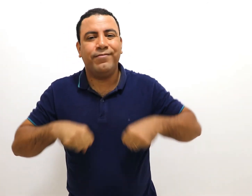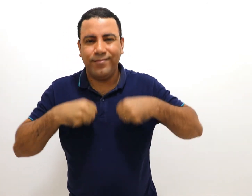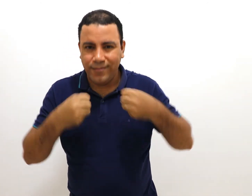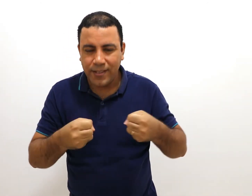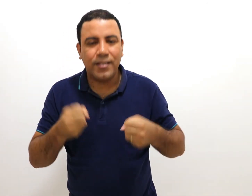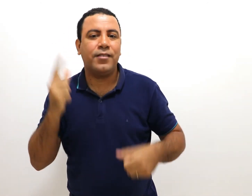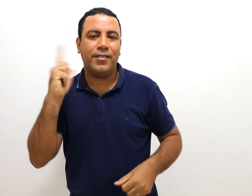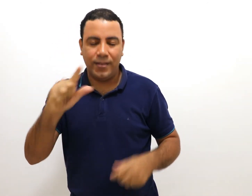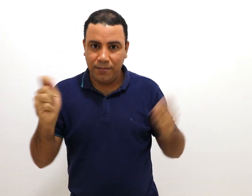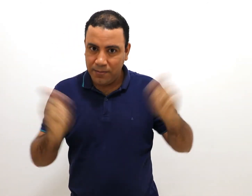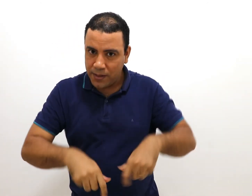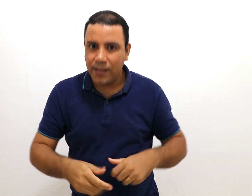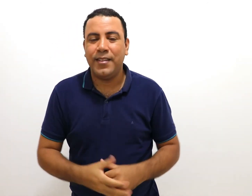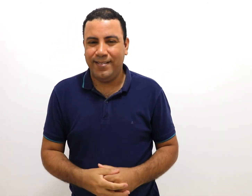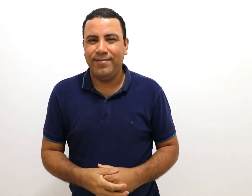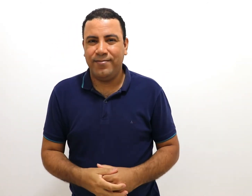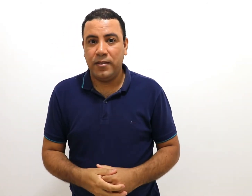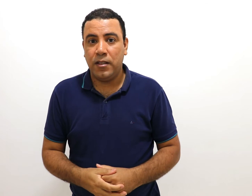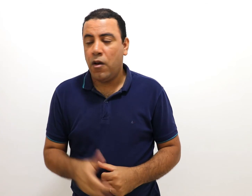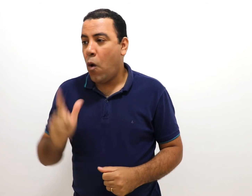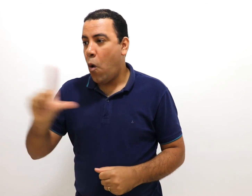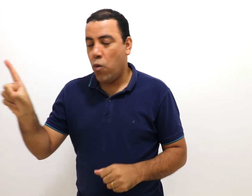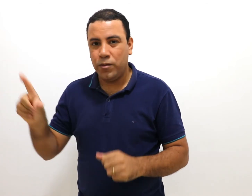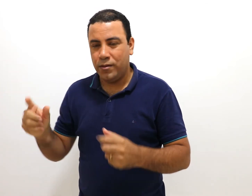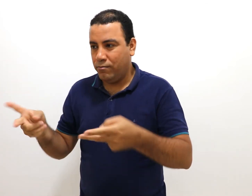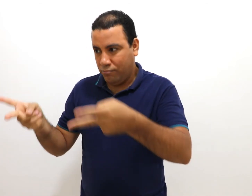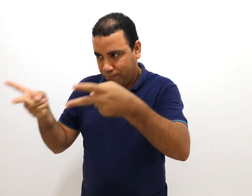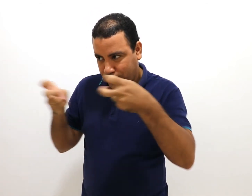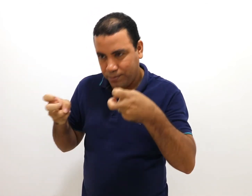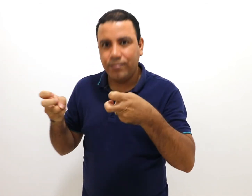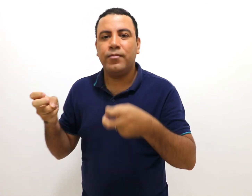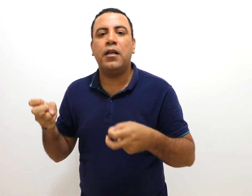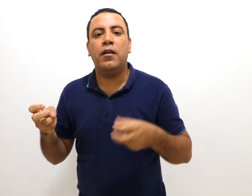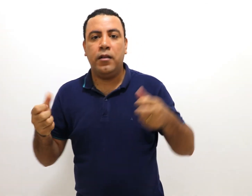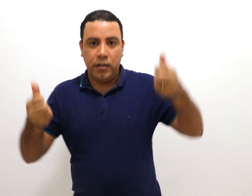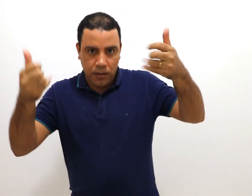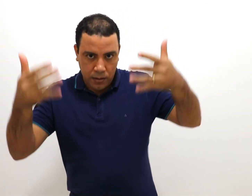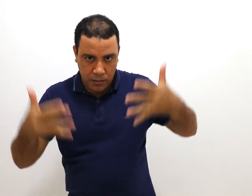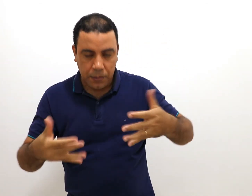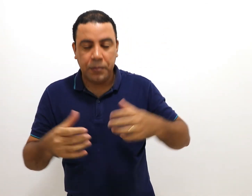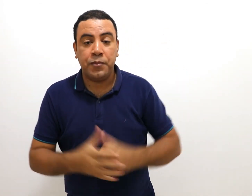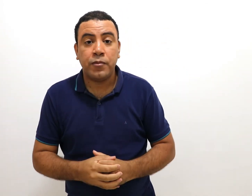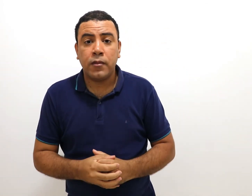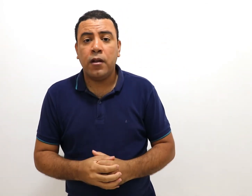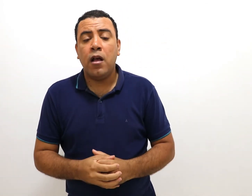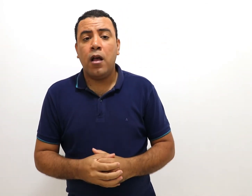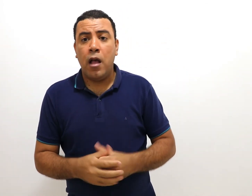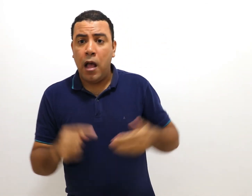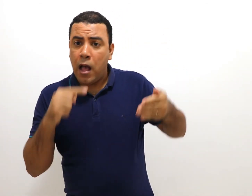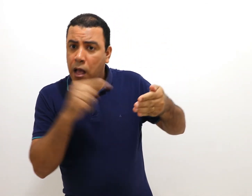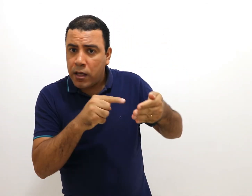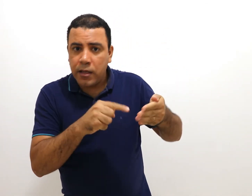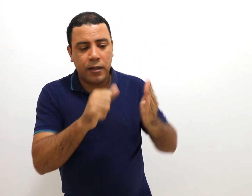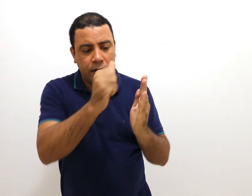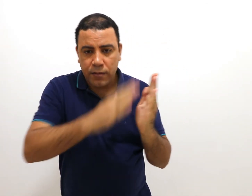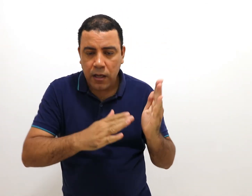Outra constatação é que o aluno indica que a atividade pode ser expandida ou atualizada para incluir outros